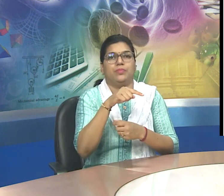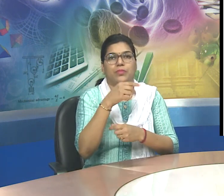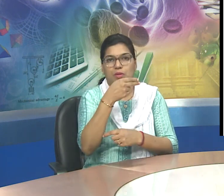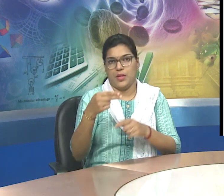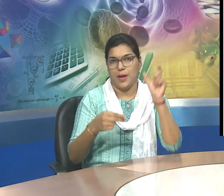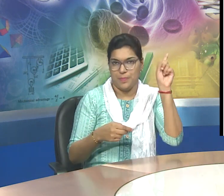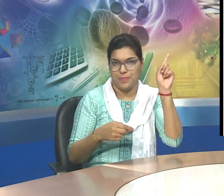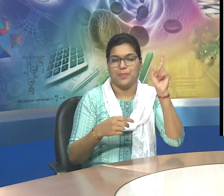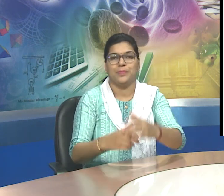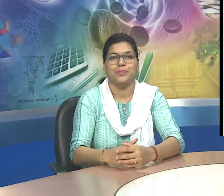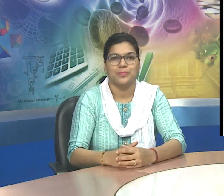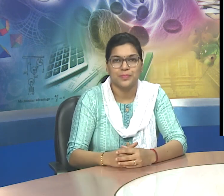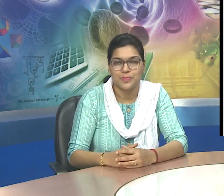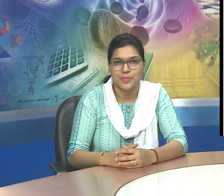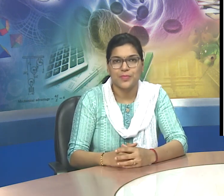तो इम्प्लीमेंट अर्थात उसको लागू करना।